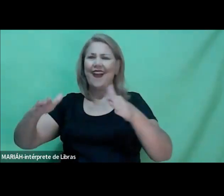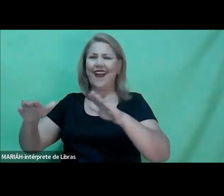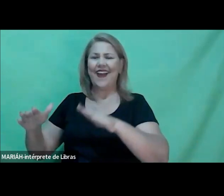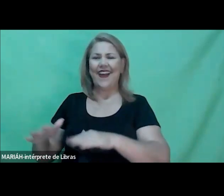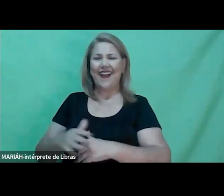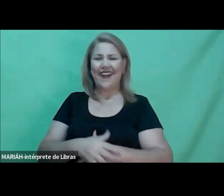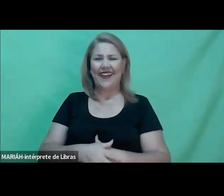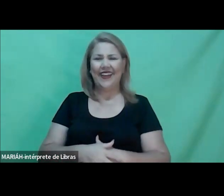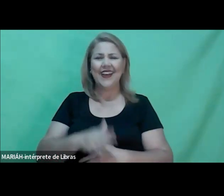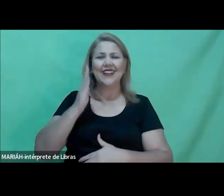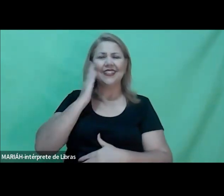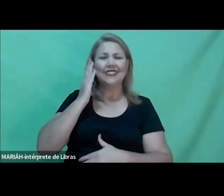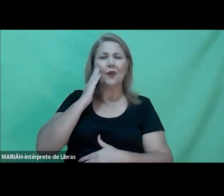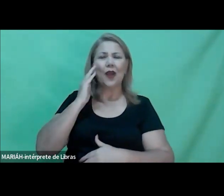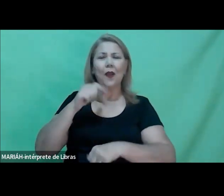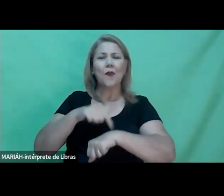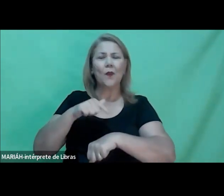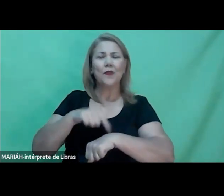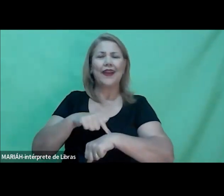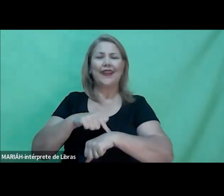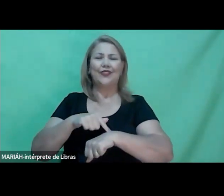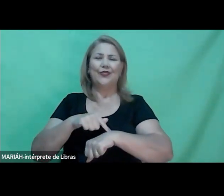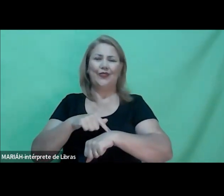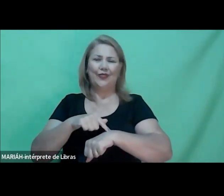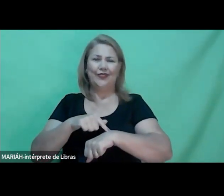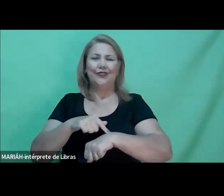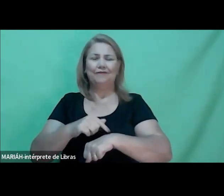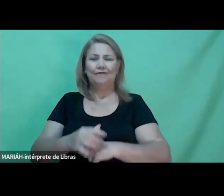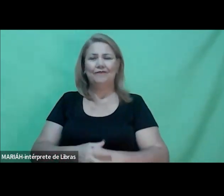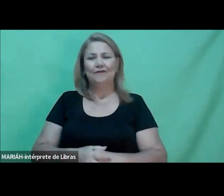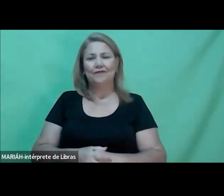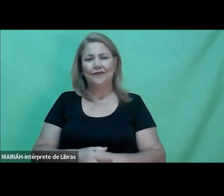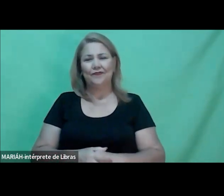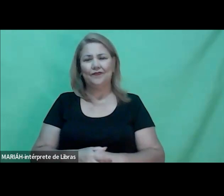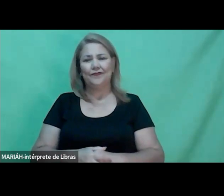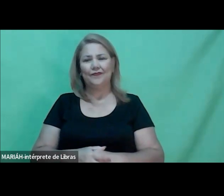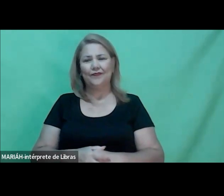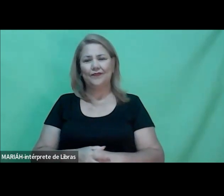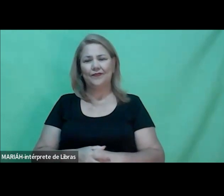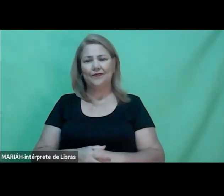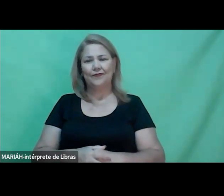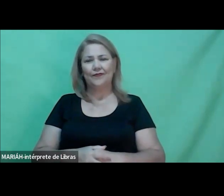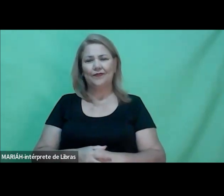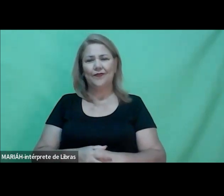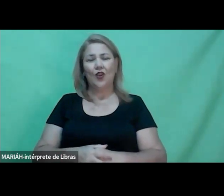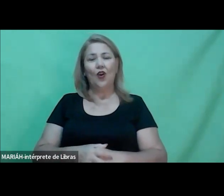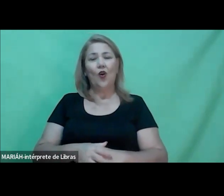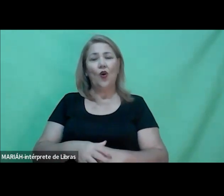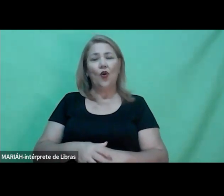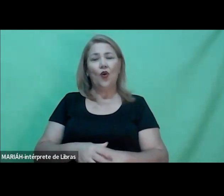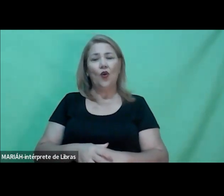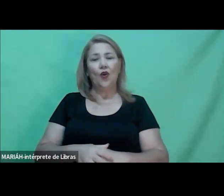Quiero saber en qué momento empieza a verse el mar y cuando uno hace una travesía Pues no sé